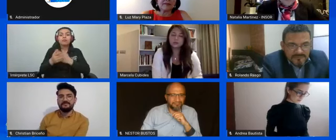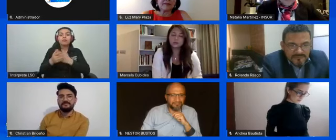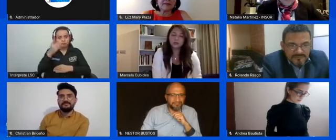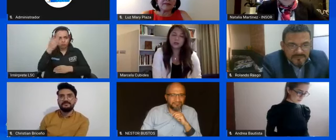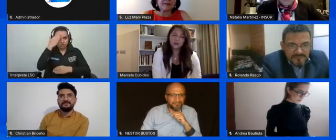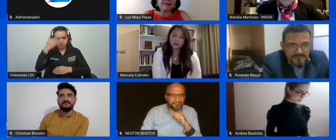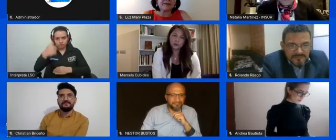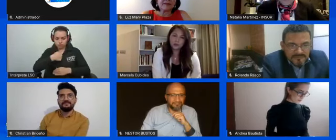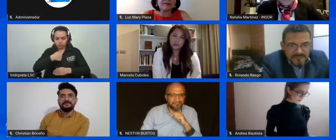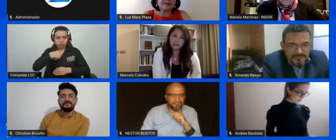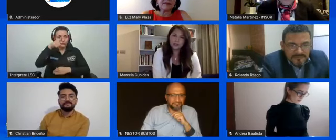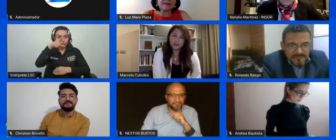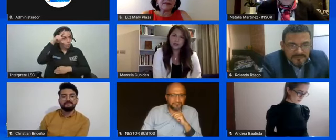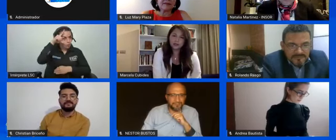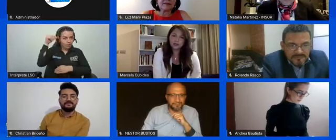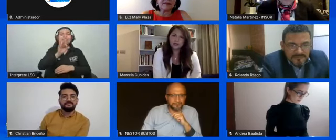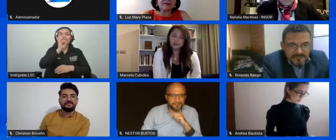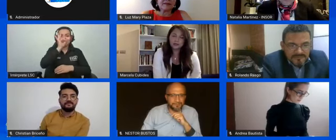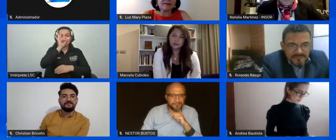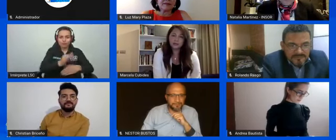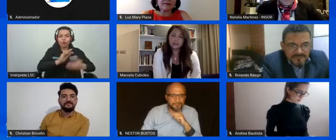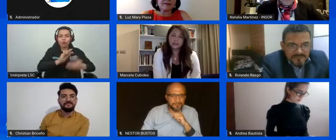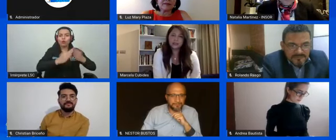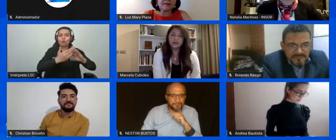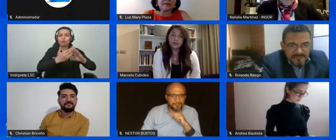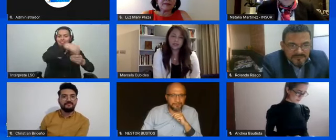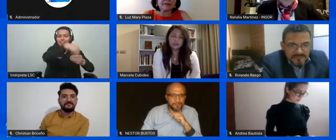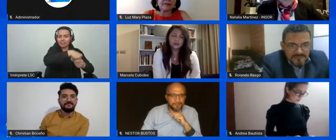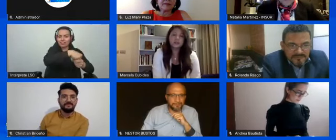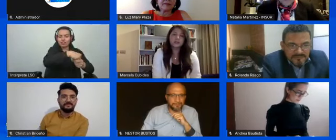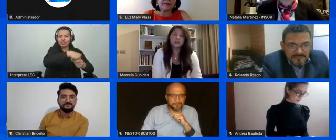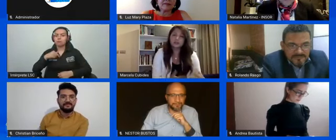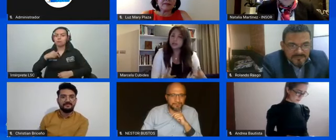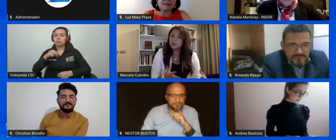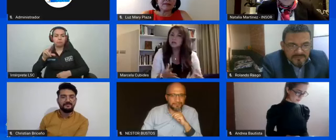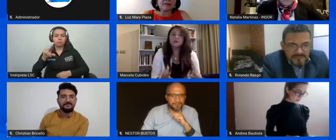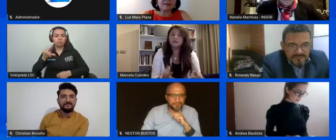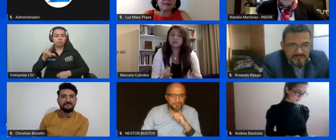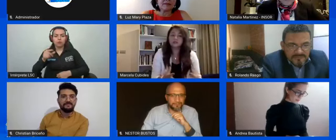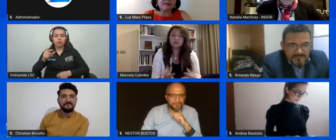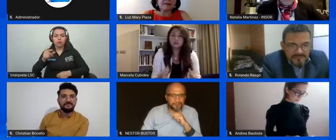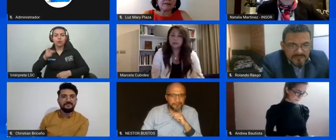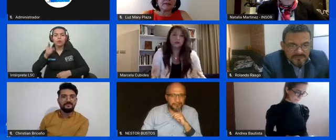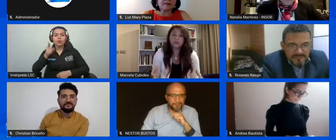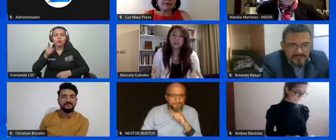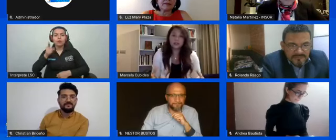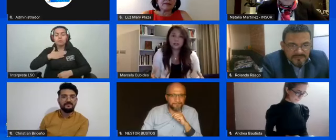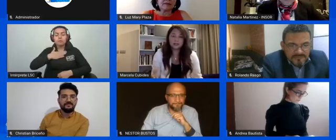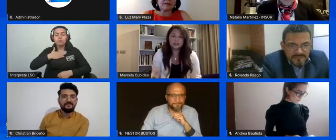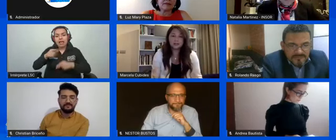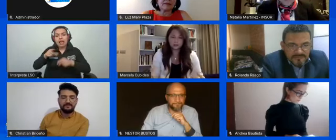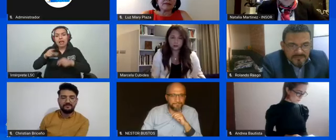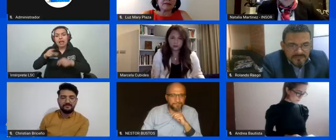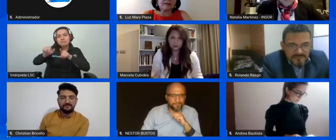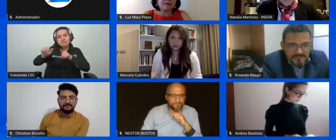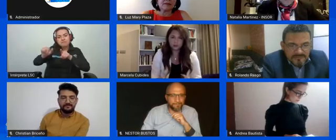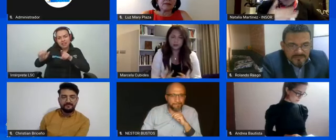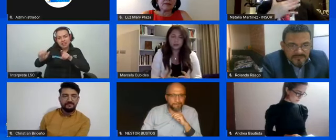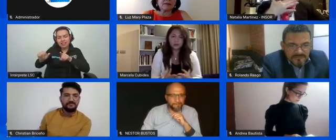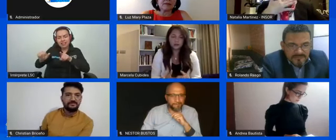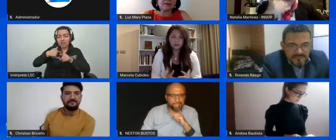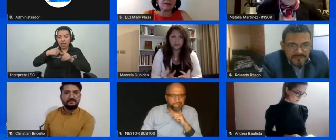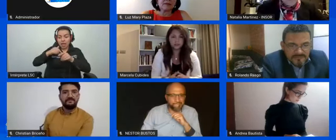contacto por una amiga, el hermano de una amiga del colegio y algún contacto así, pero no tenía mayor